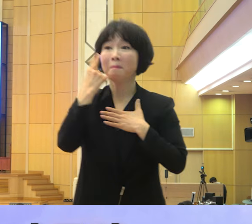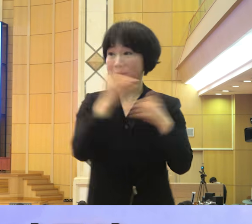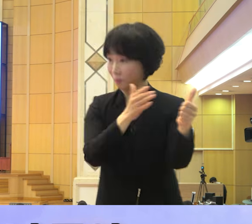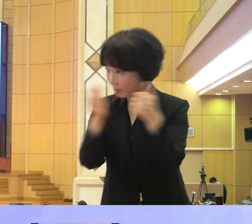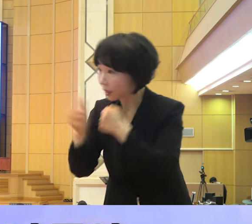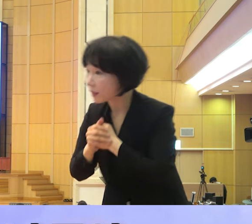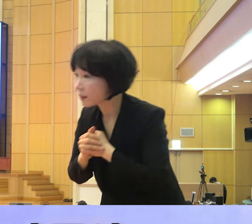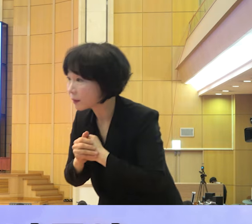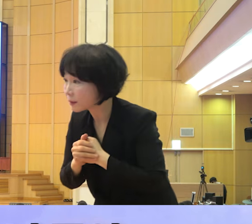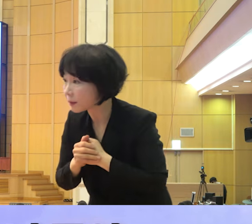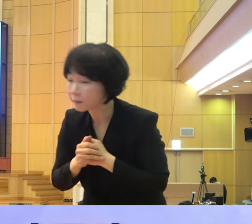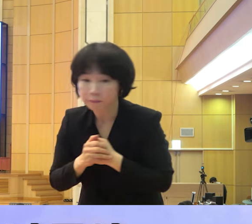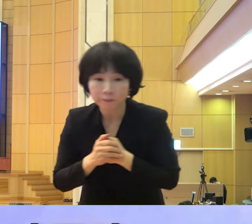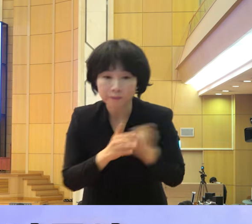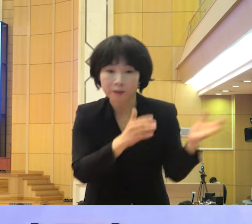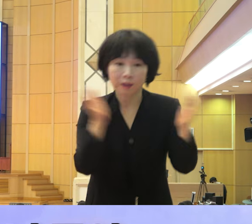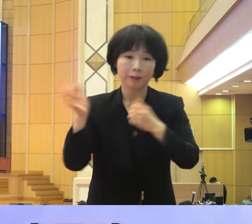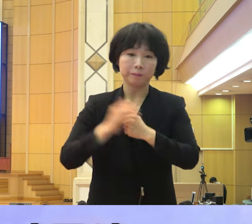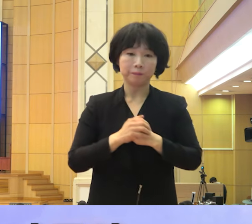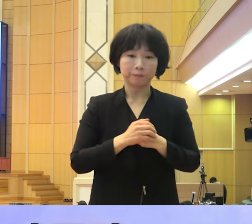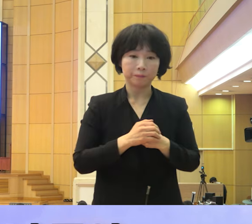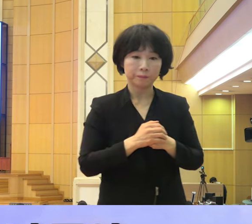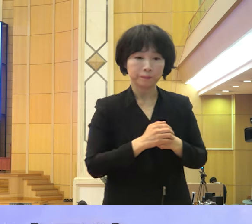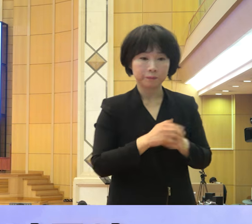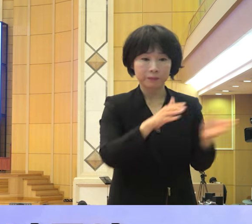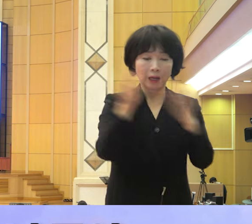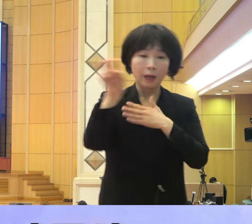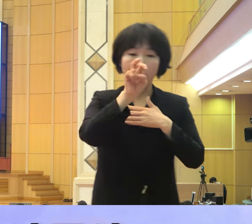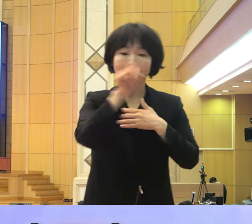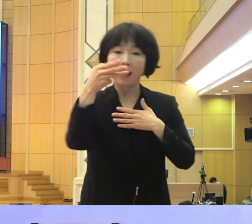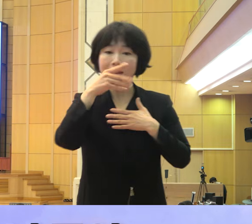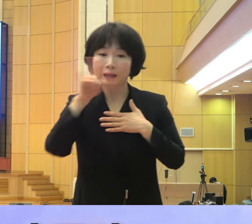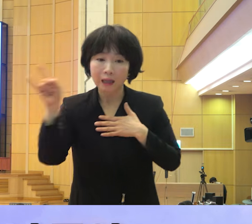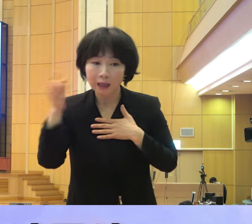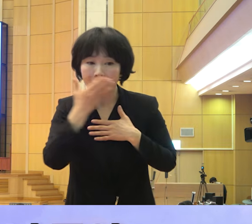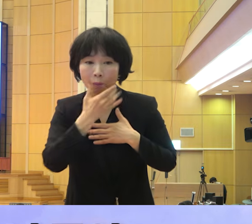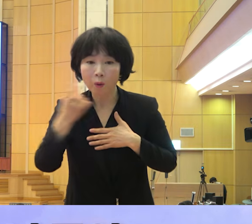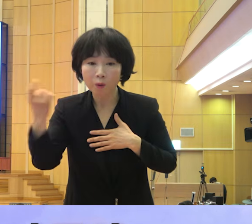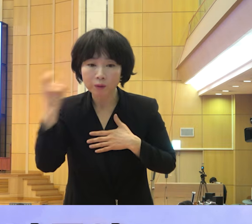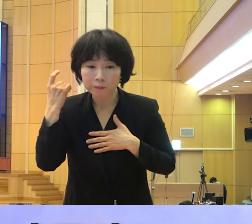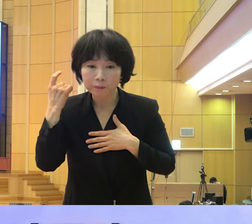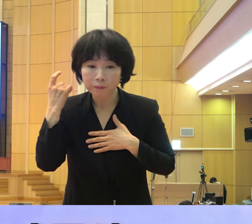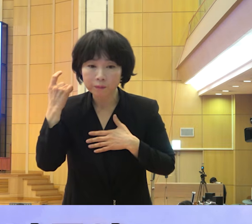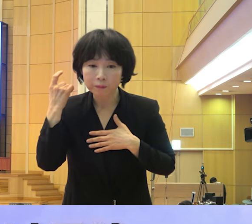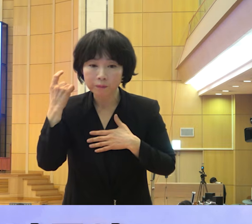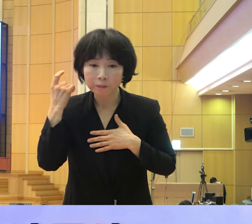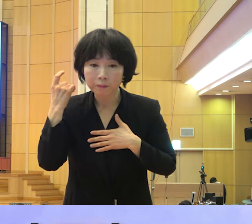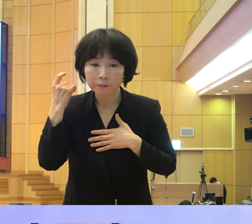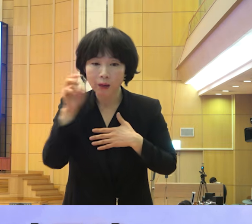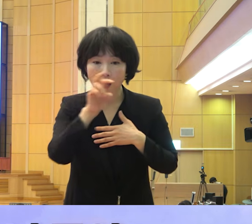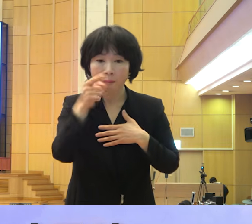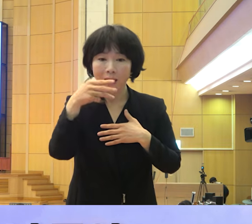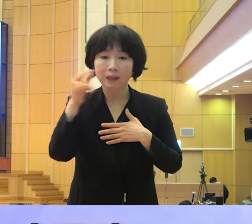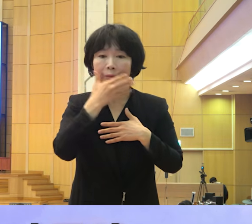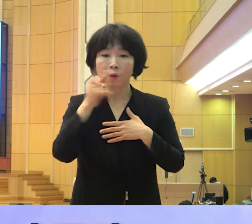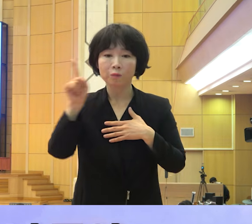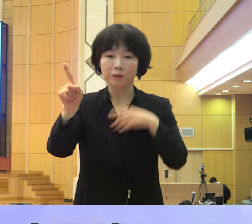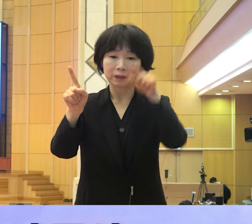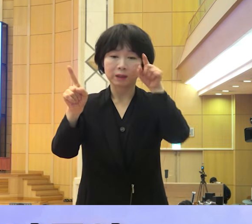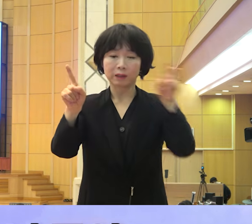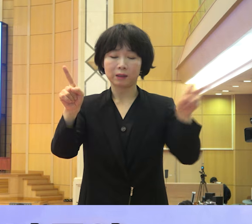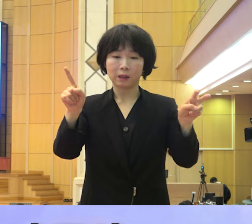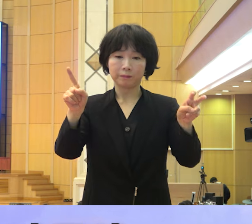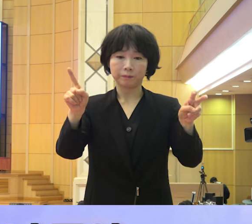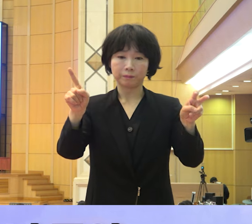네, 성경 말씀 들어갑니다. 마태복음 1장 20절입니다. 예수님 태어날 때부터